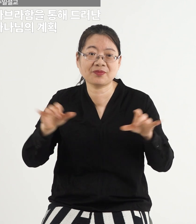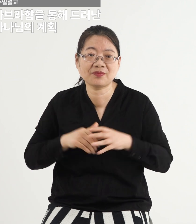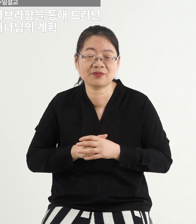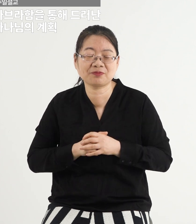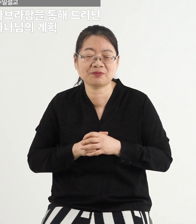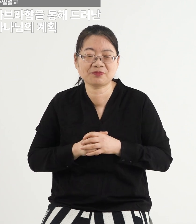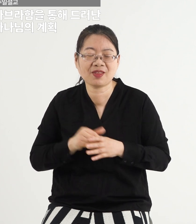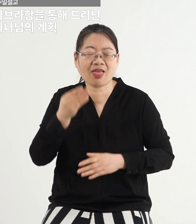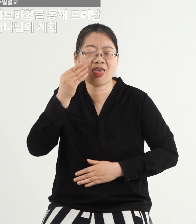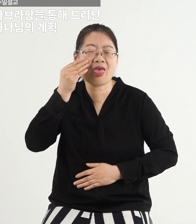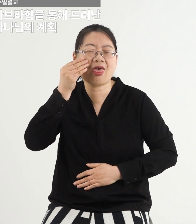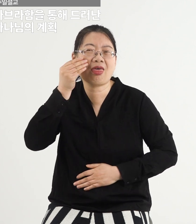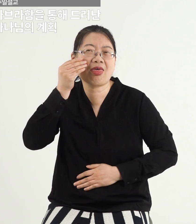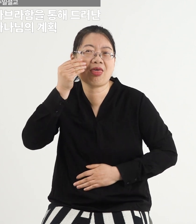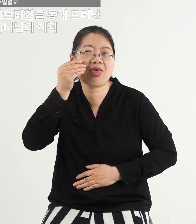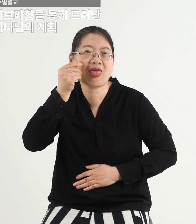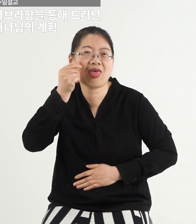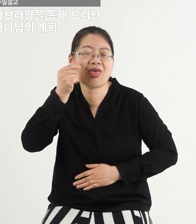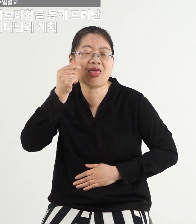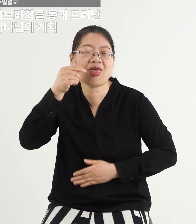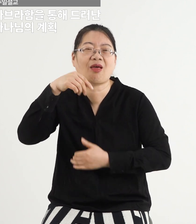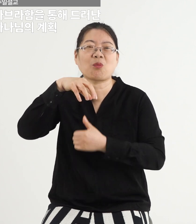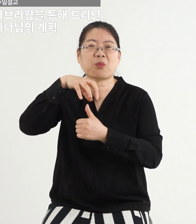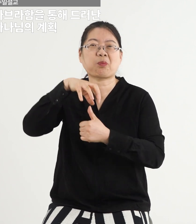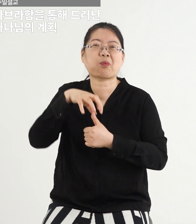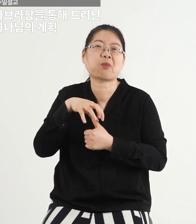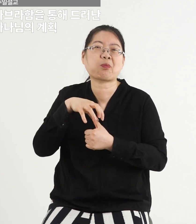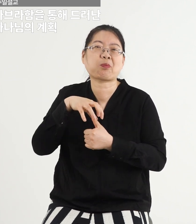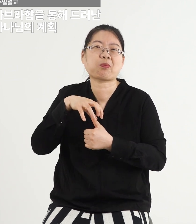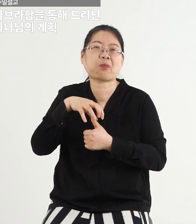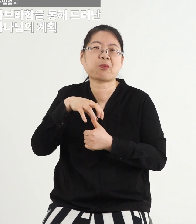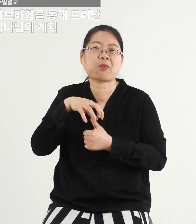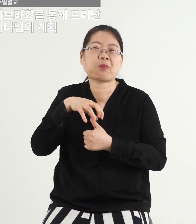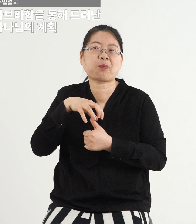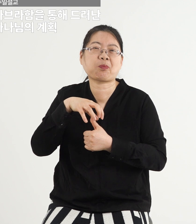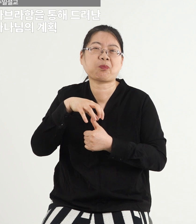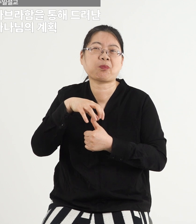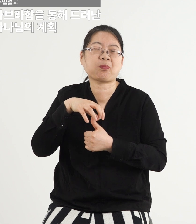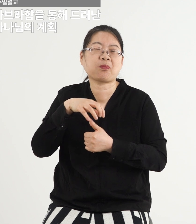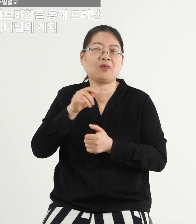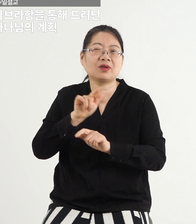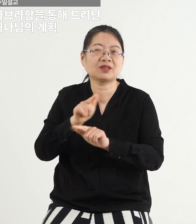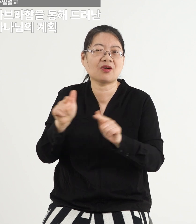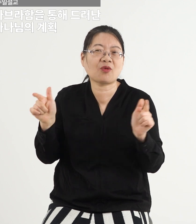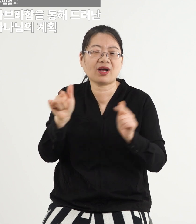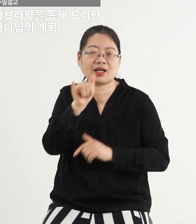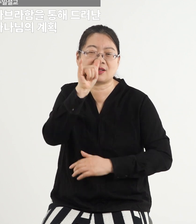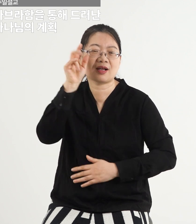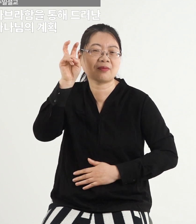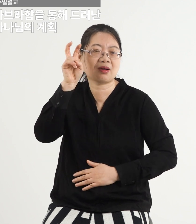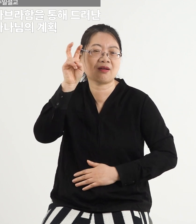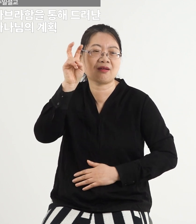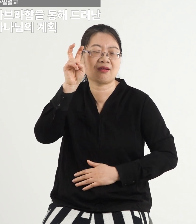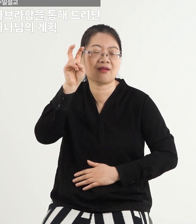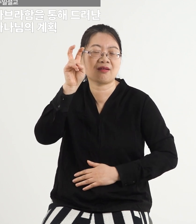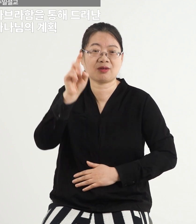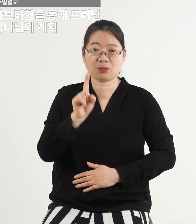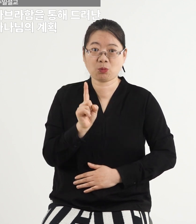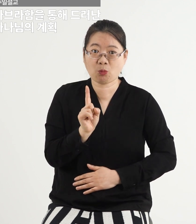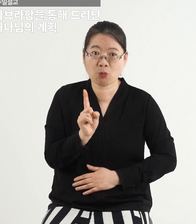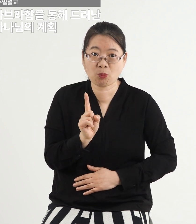이 익숙함에 묶여있는 익숙한 것들이 있어요. 그게